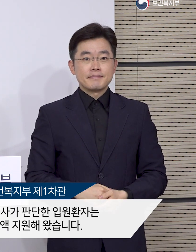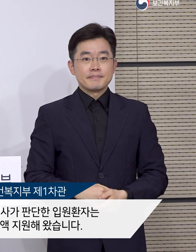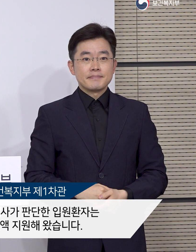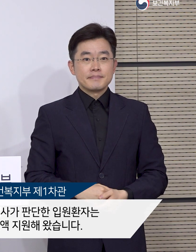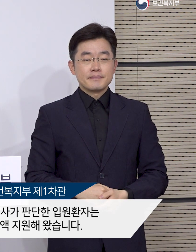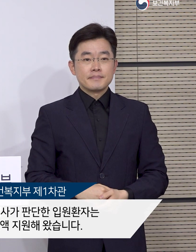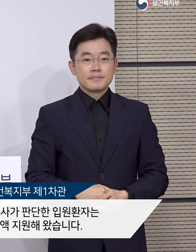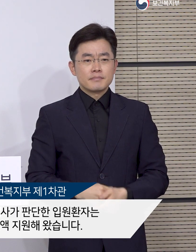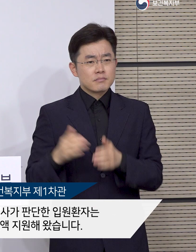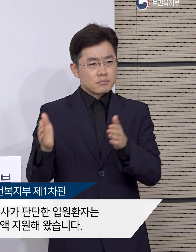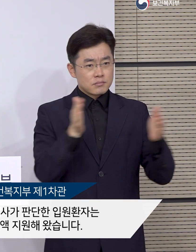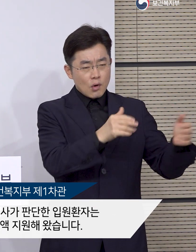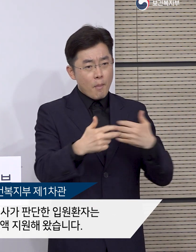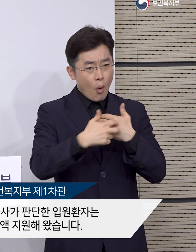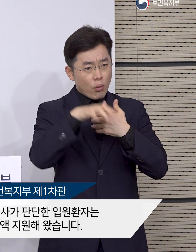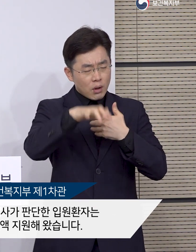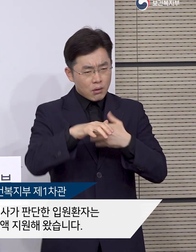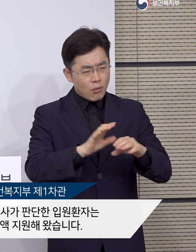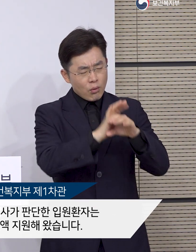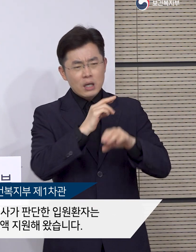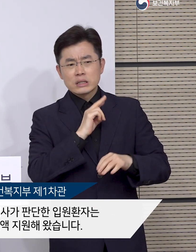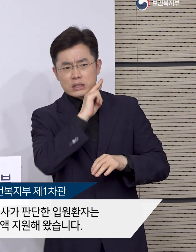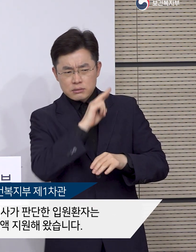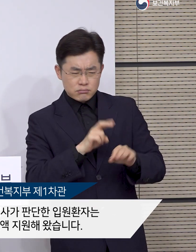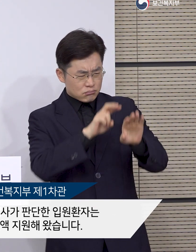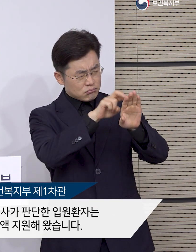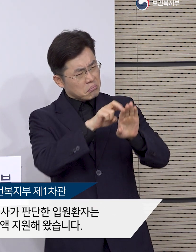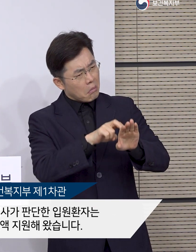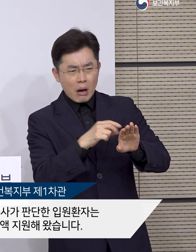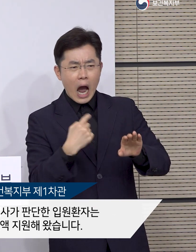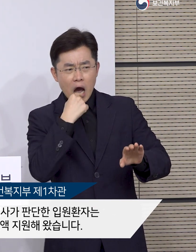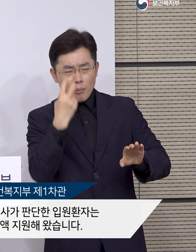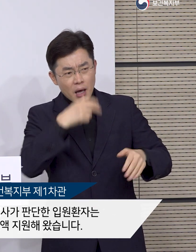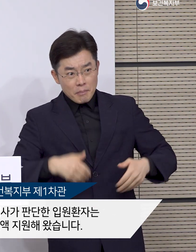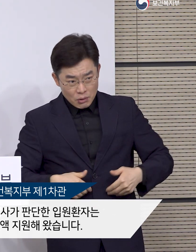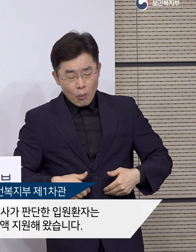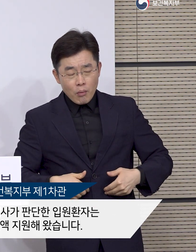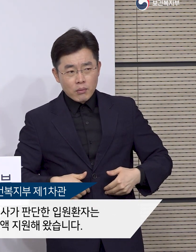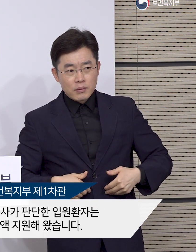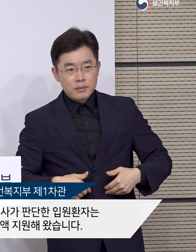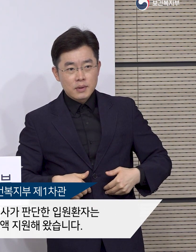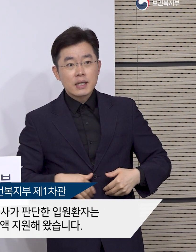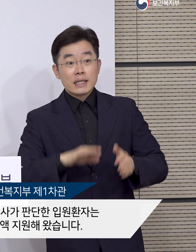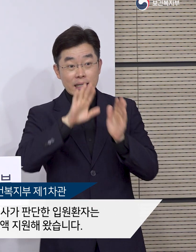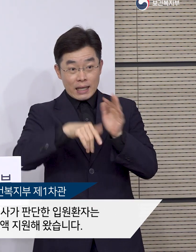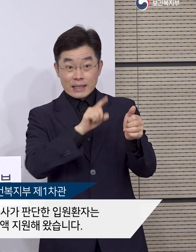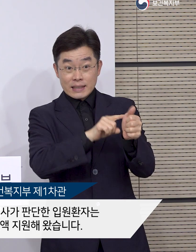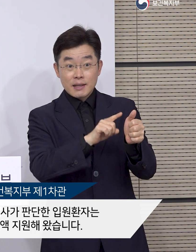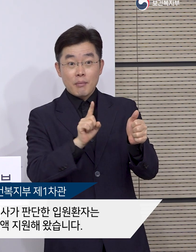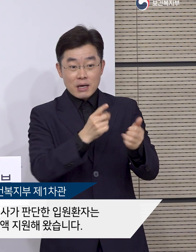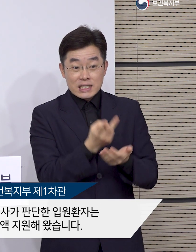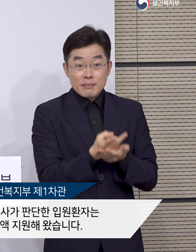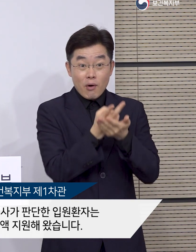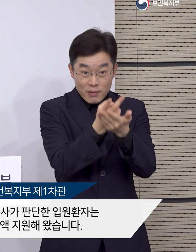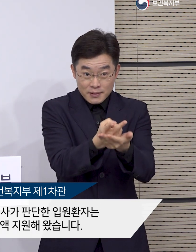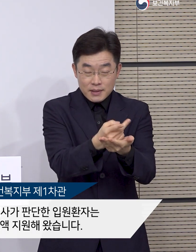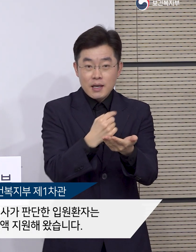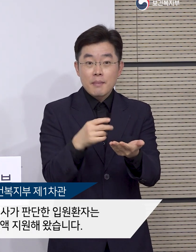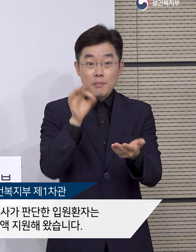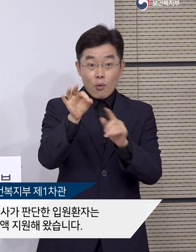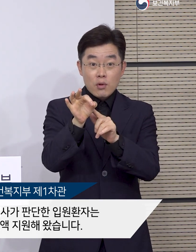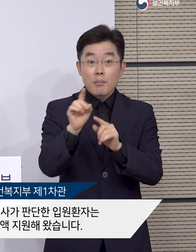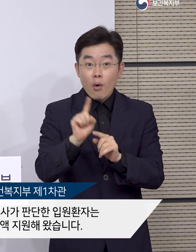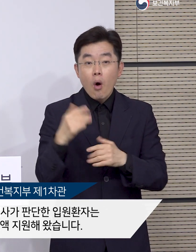또한 의심 증상이 있어서 검사가 필요하다고 의사가 판단한 입원 환자는 그 진단검사